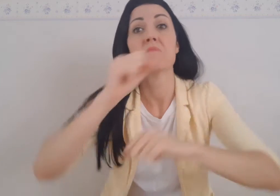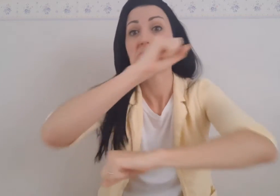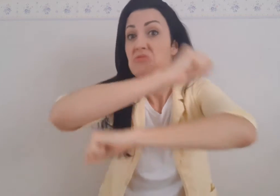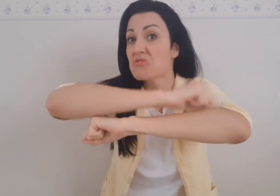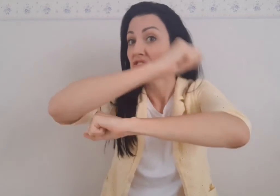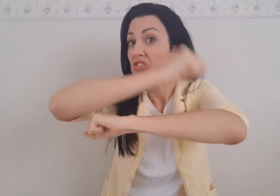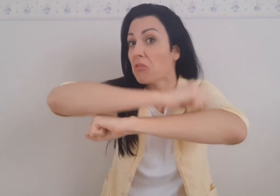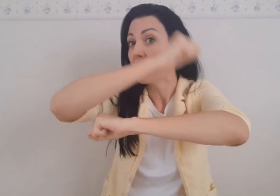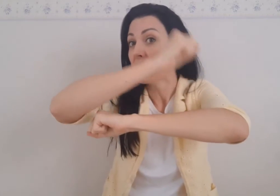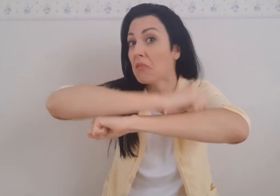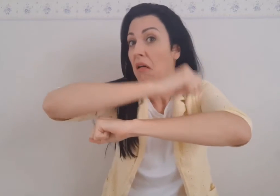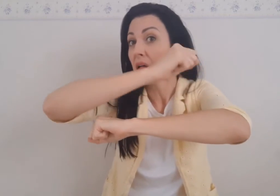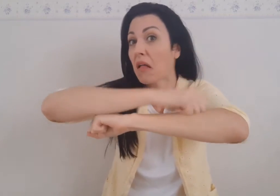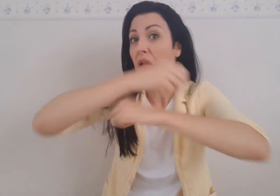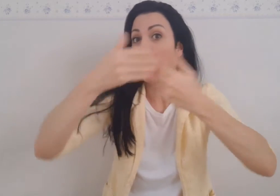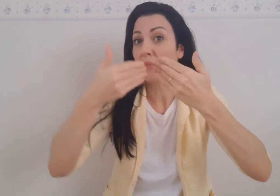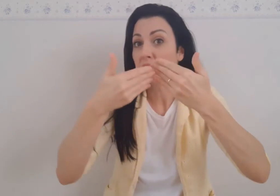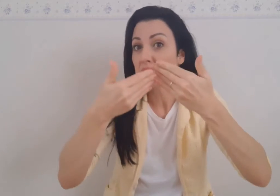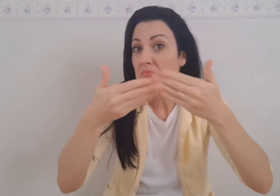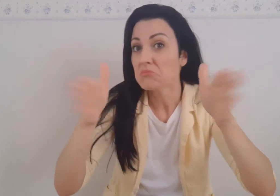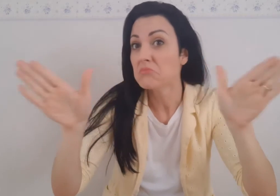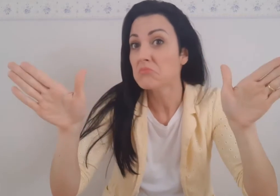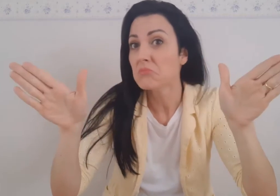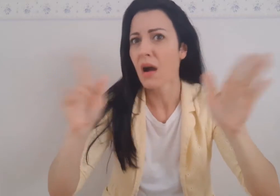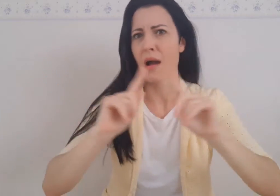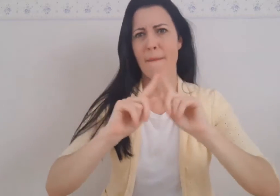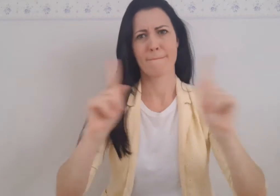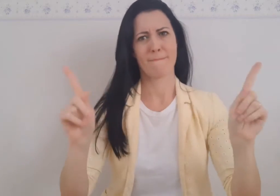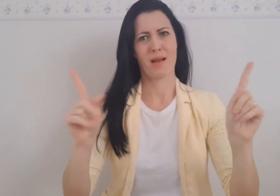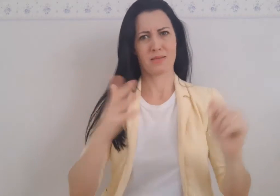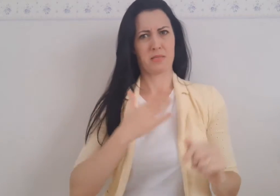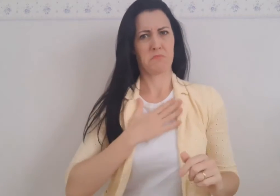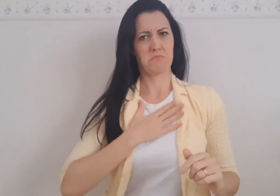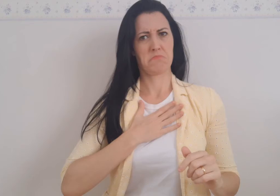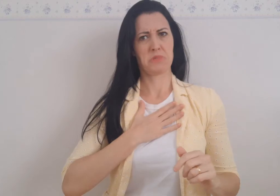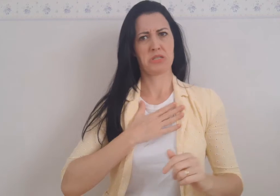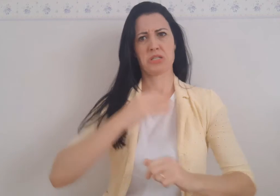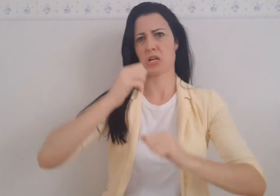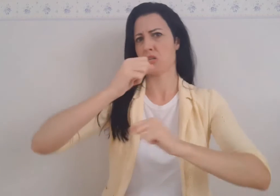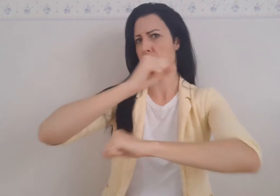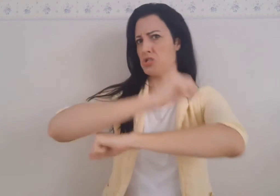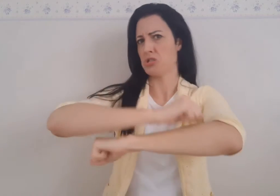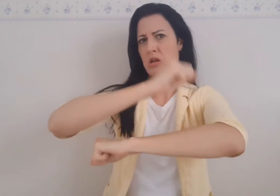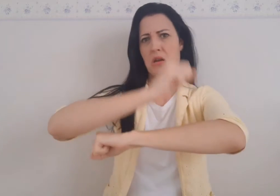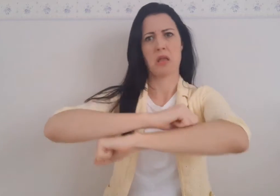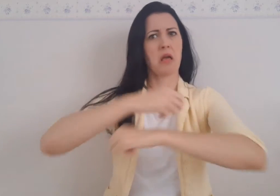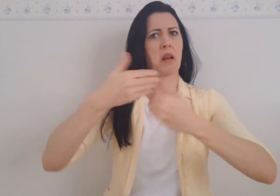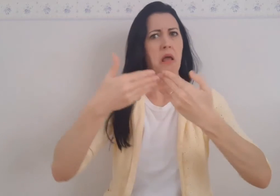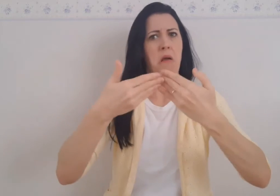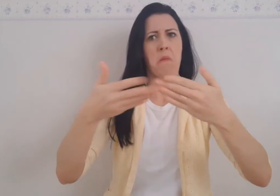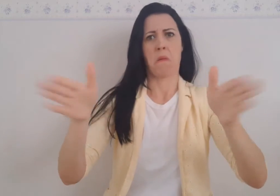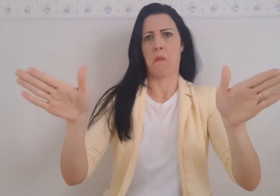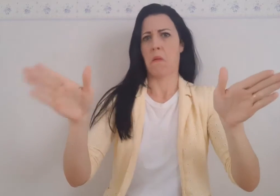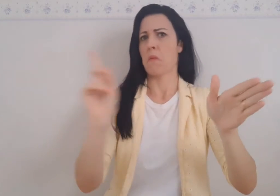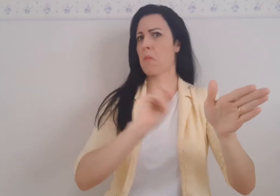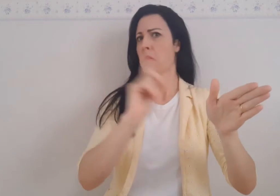quê? Com a janela. Abrir a janela. Mas a minha janela não abre